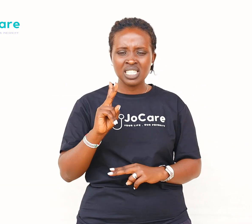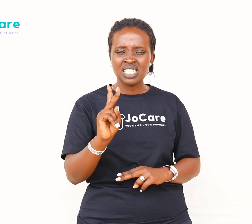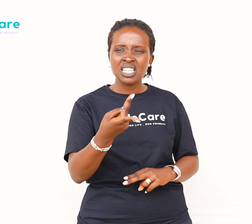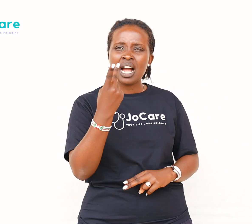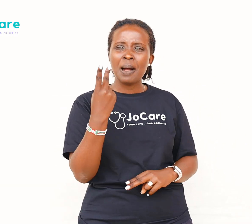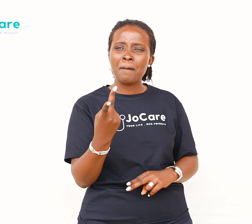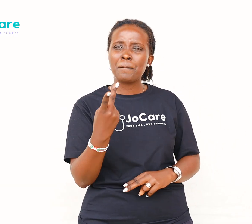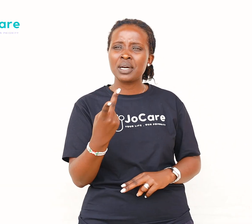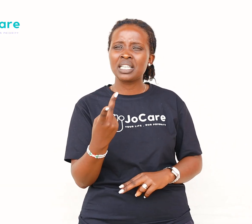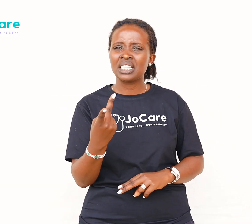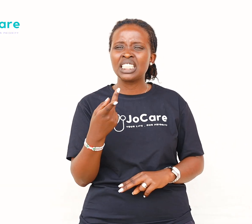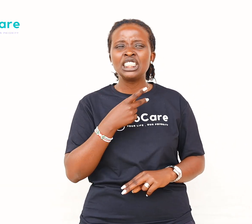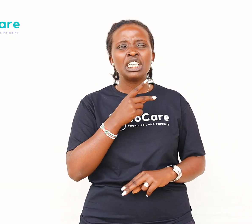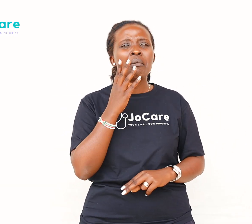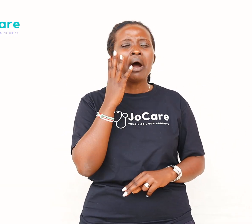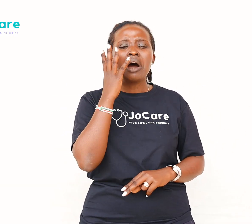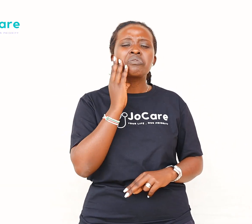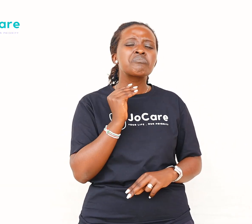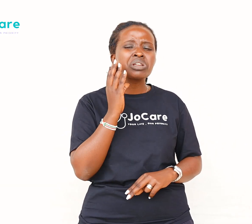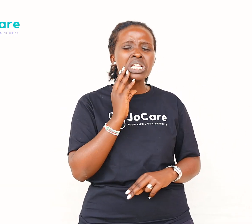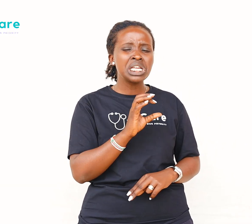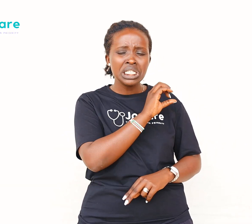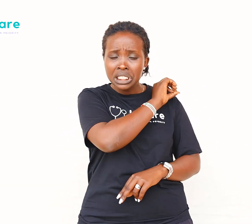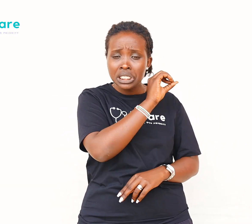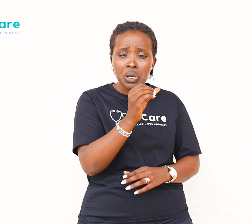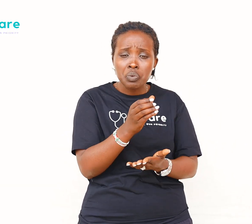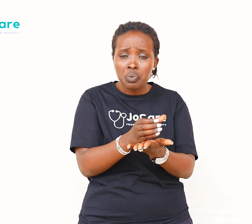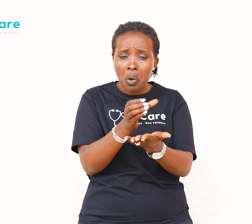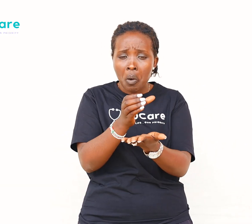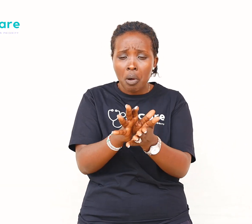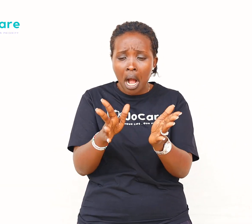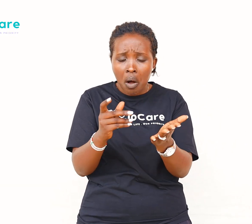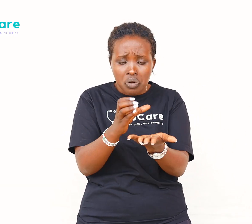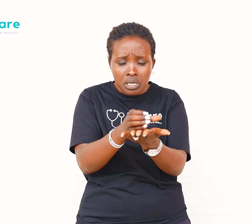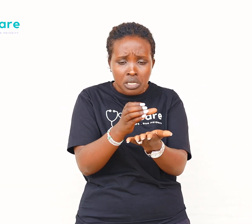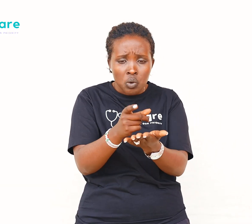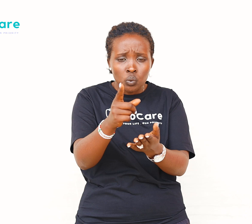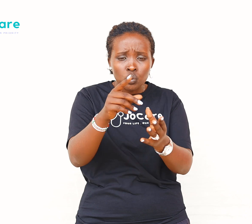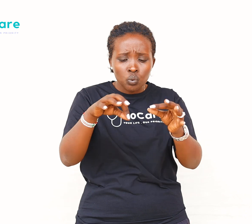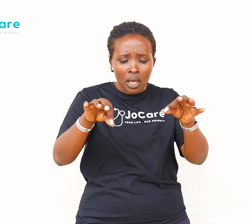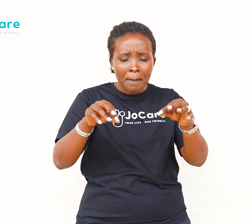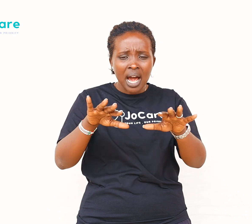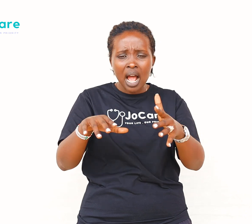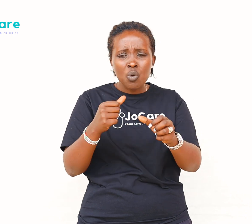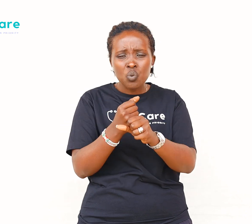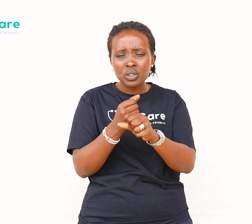uvuze kitari kimenyerewe ni udukombe. Ese utwo dutambaro dukoreshwa dute?